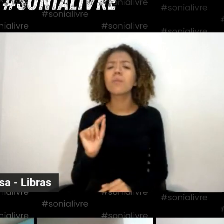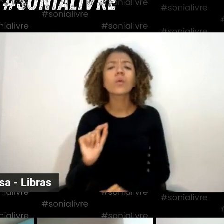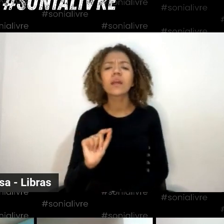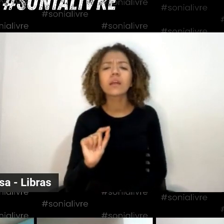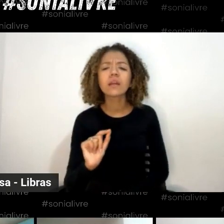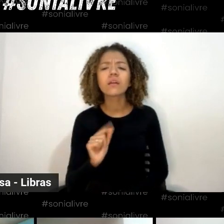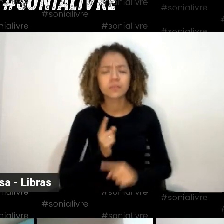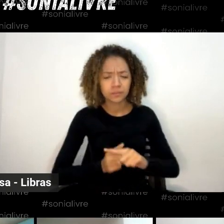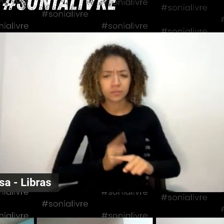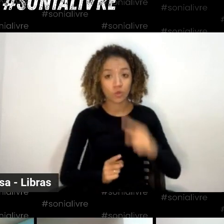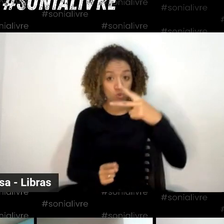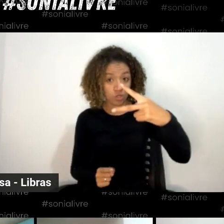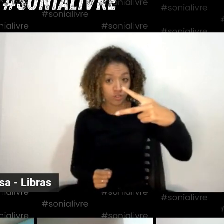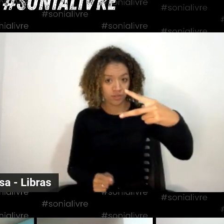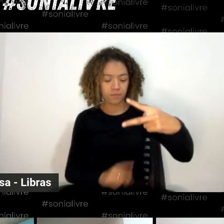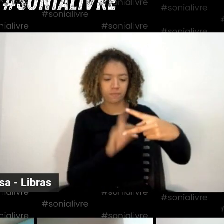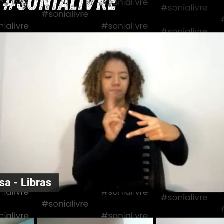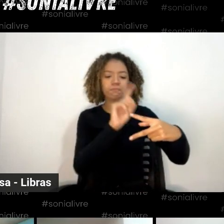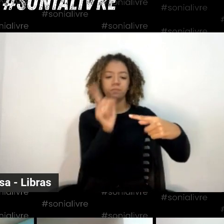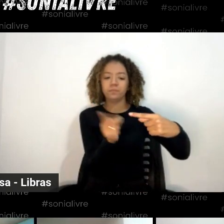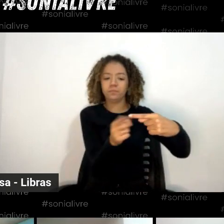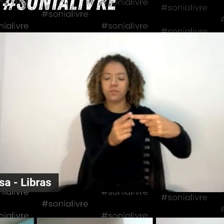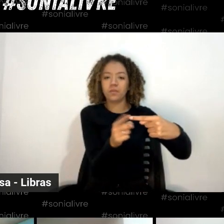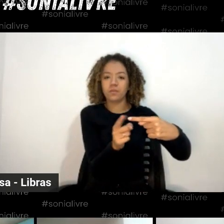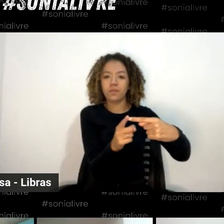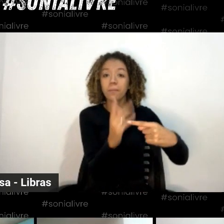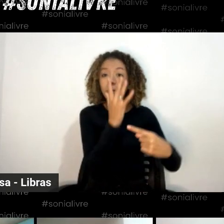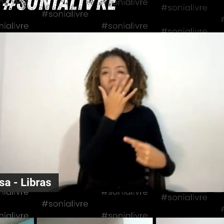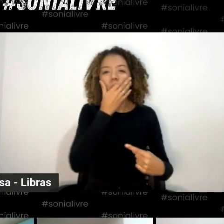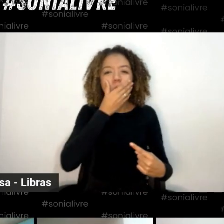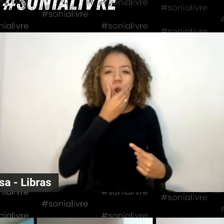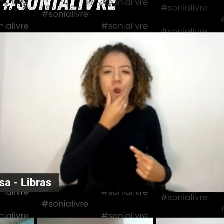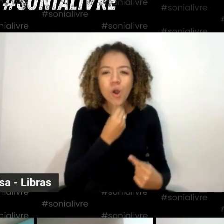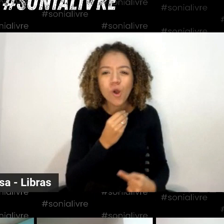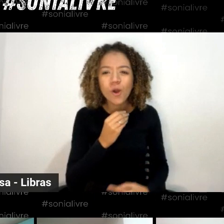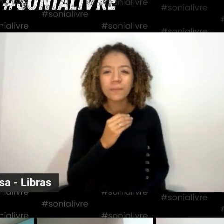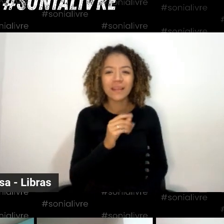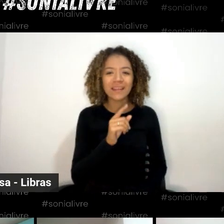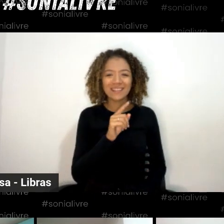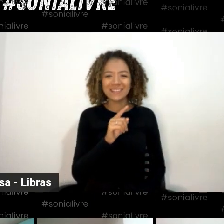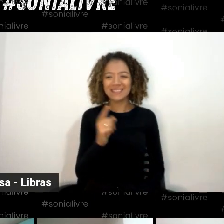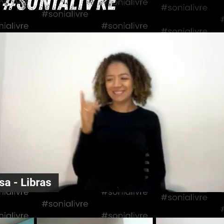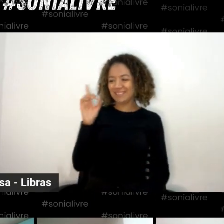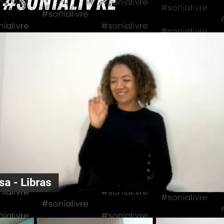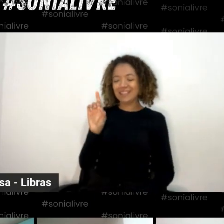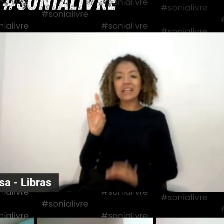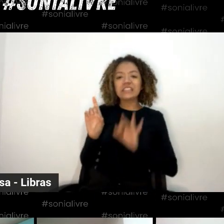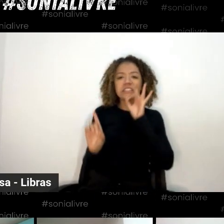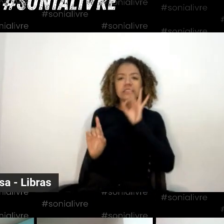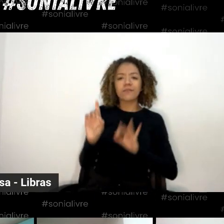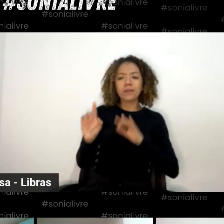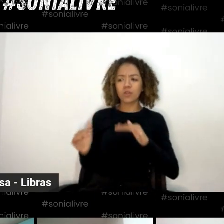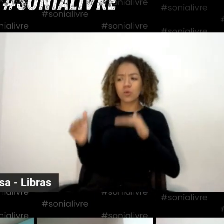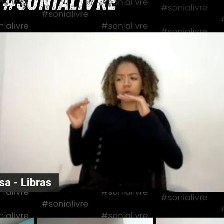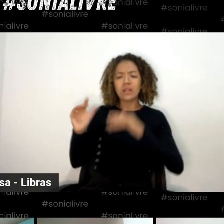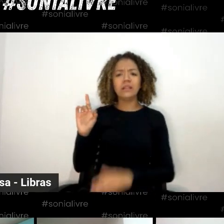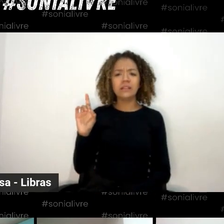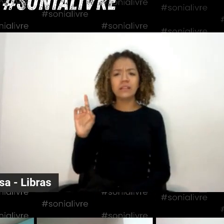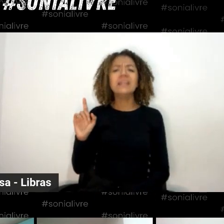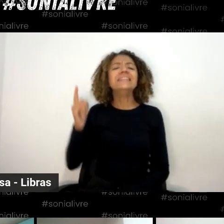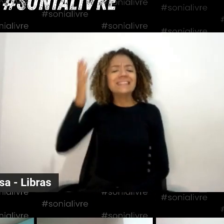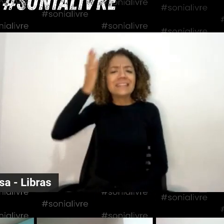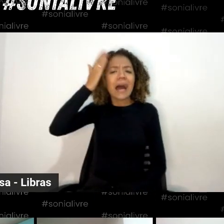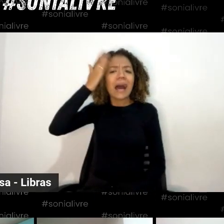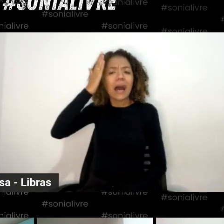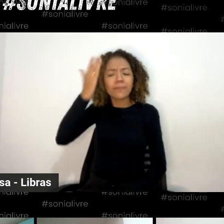O primeiro, o fato de que o escravizador é um desembargador, não é uma pessoa leiga, ele sabia o que estava fazendo,